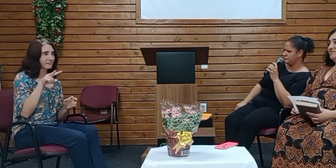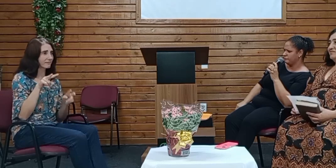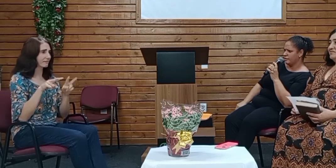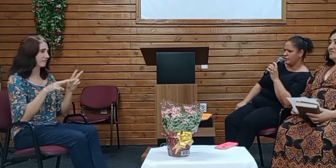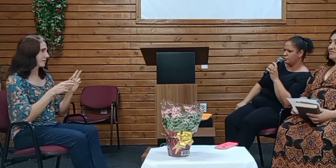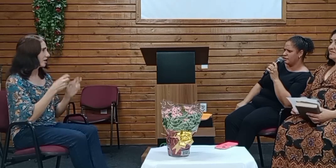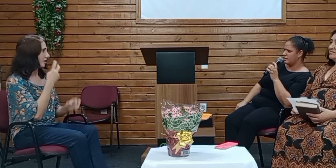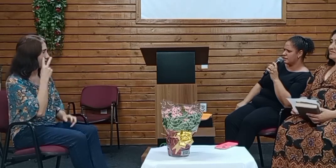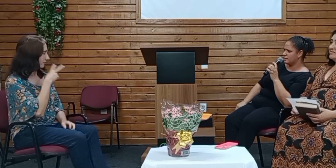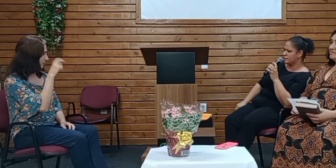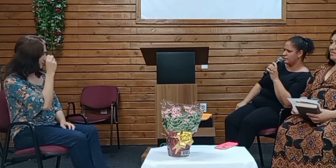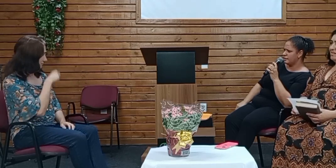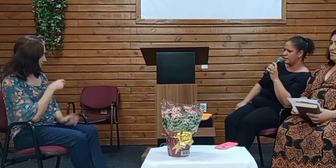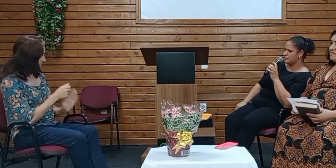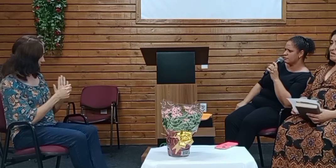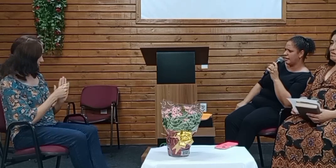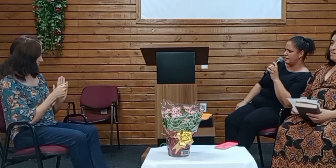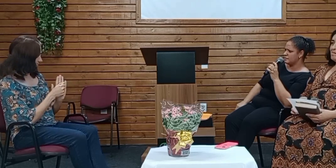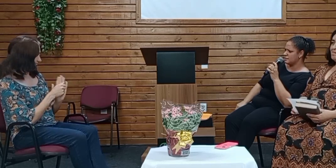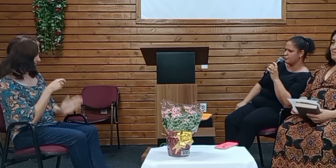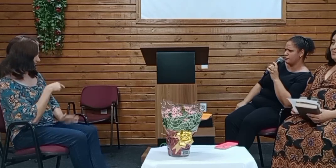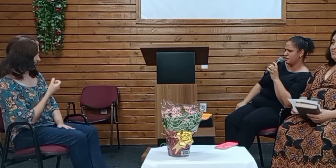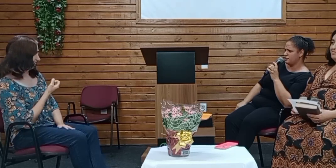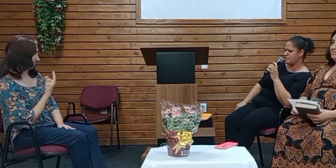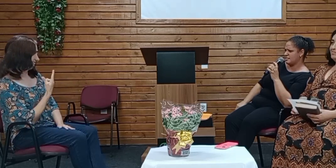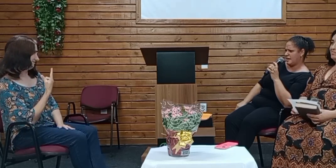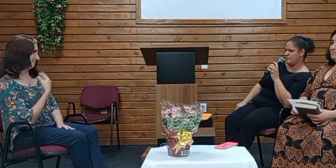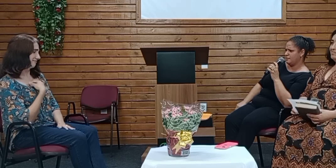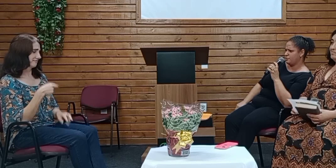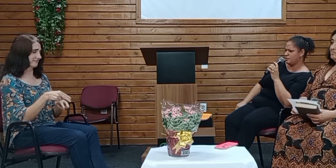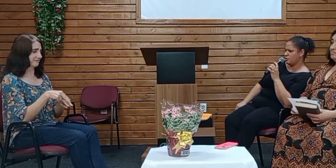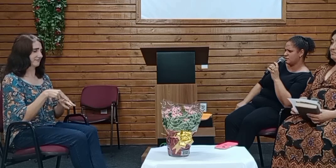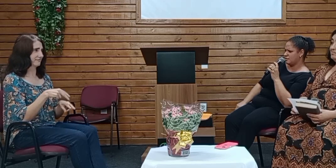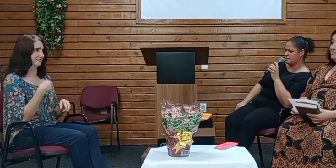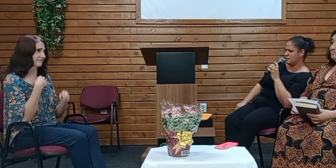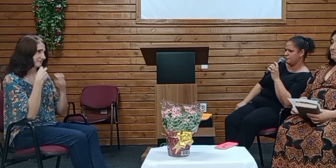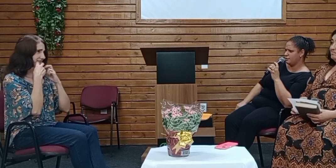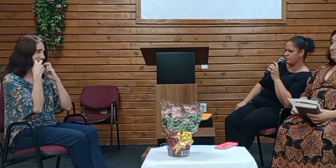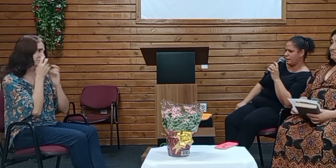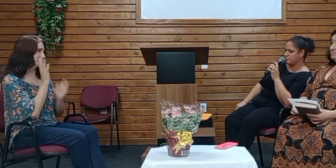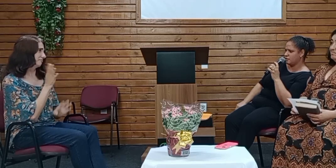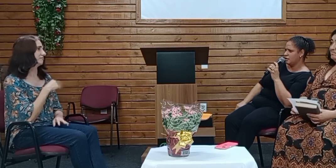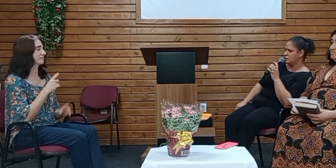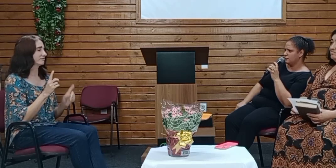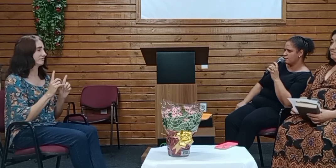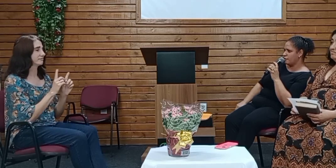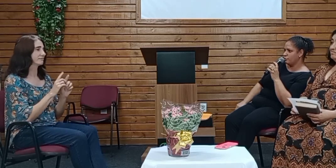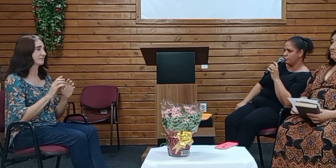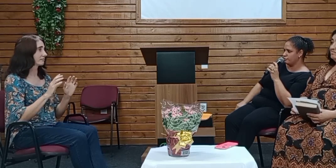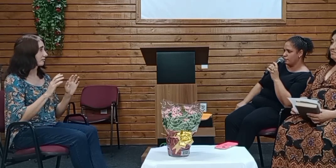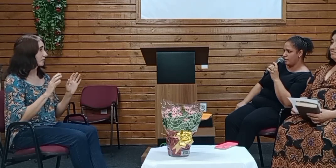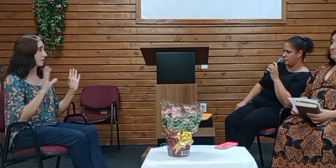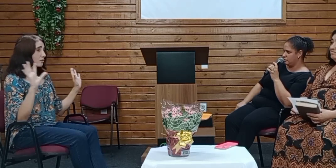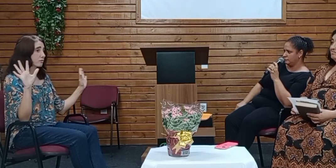diferente. Eu olhei aqueles lugares, a Silvana de saia, eu disse, nossa, que estranho, e eu de calça. Nossa, fiquei